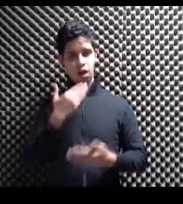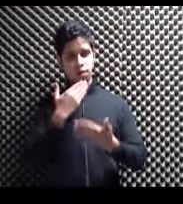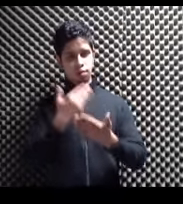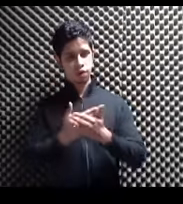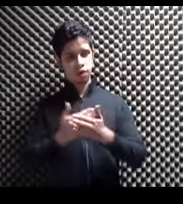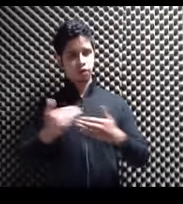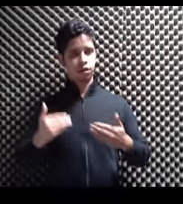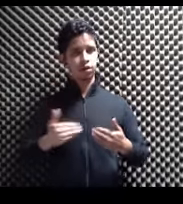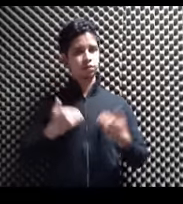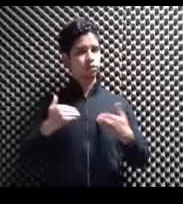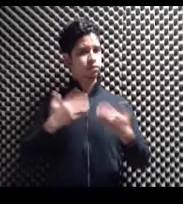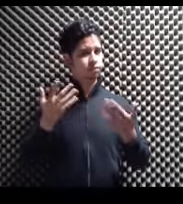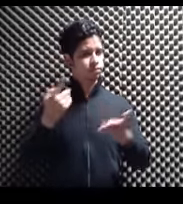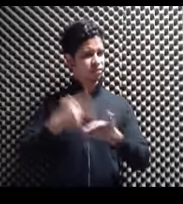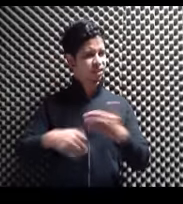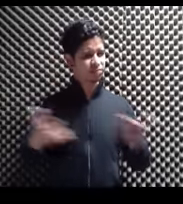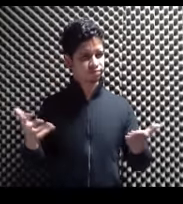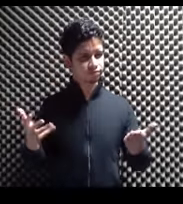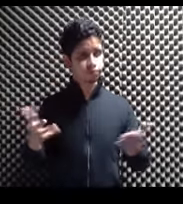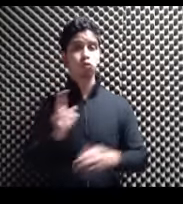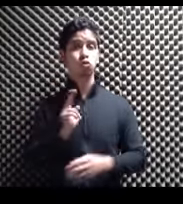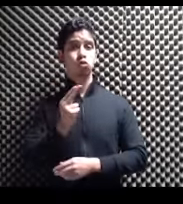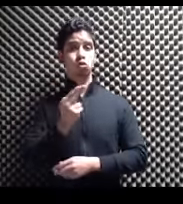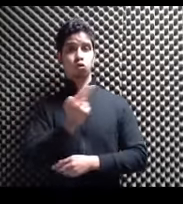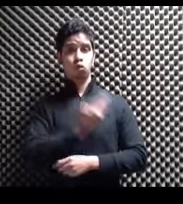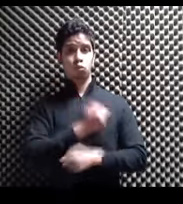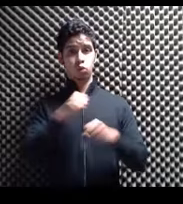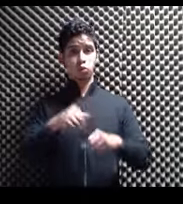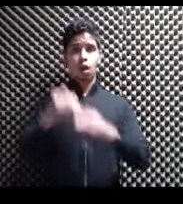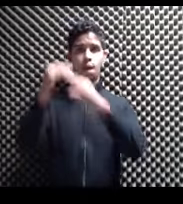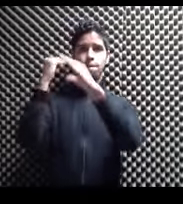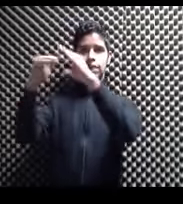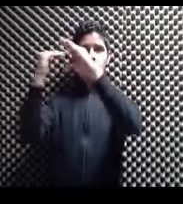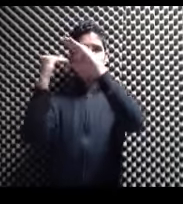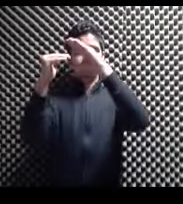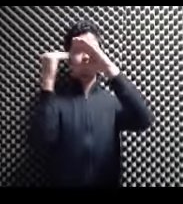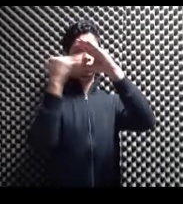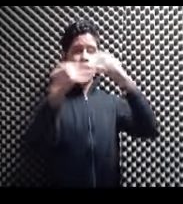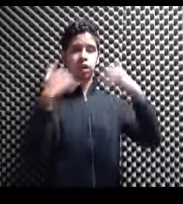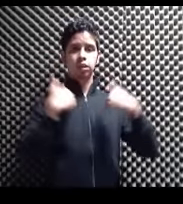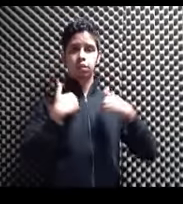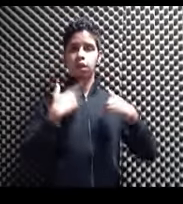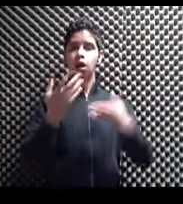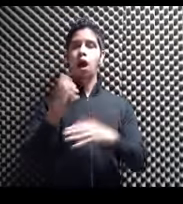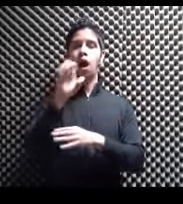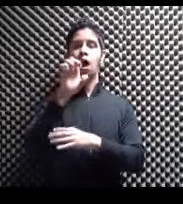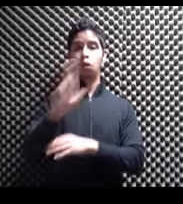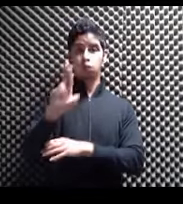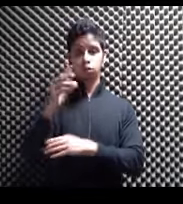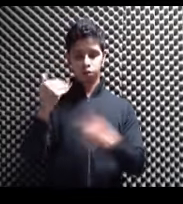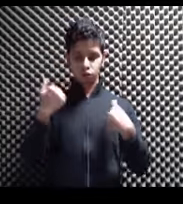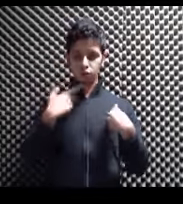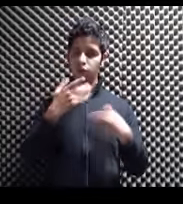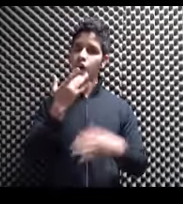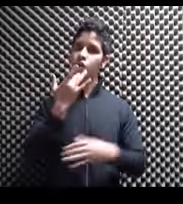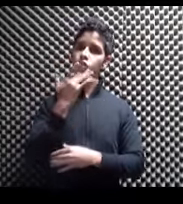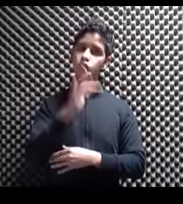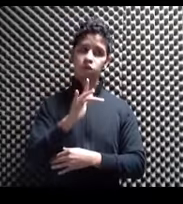logramos enviar perros a Estados Unidos. Okay. Ya yo he tenido esa suerte. Estamos de exportando. Sí.